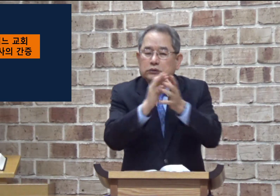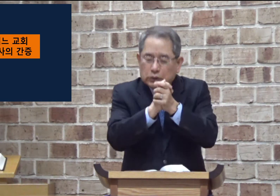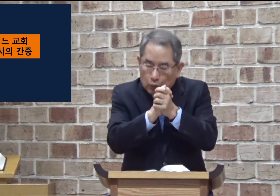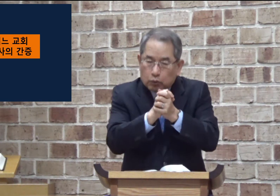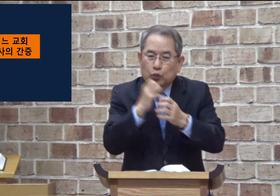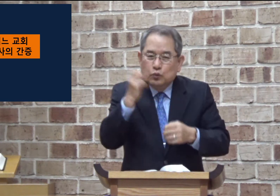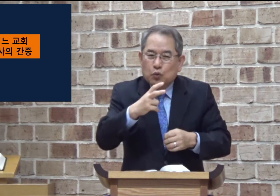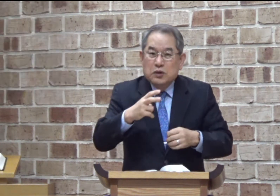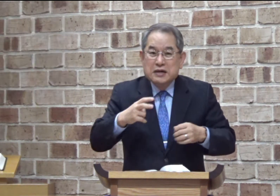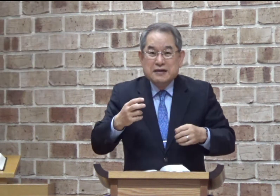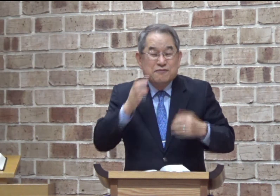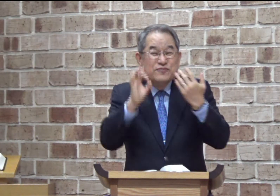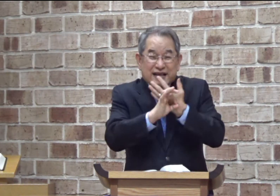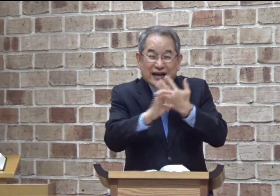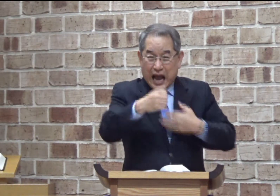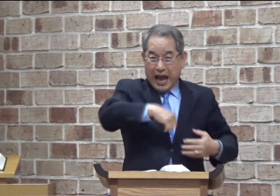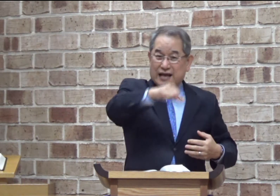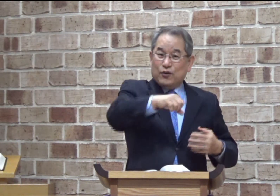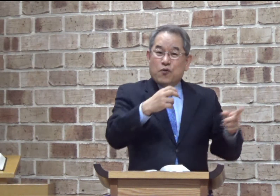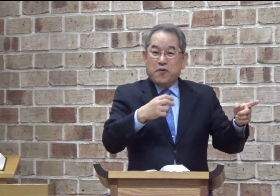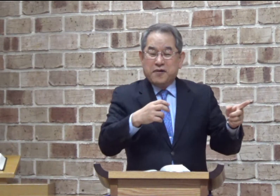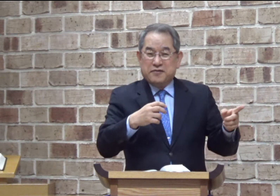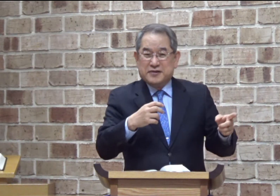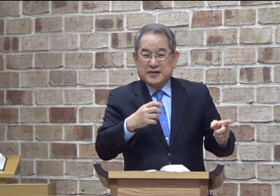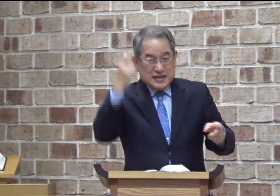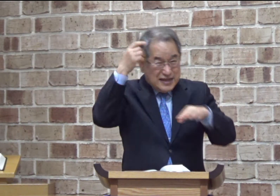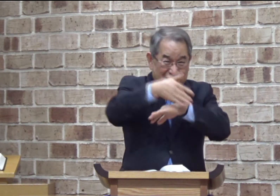아들이기 때문에 그 아들로 인해서 하나님 앞에